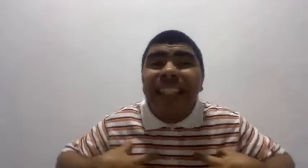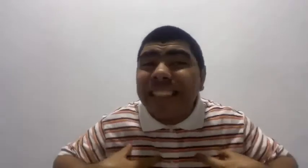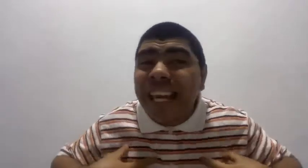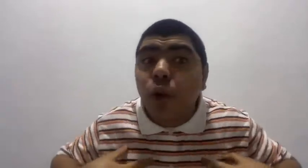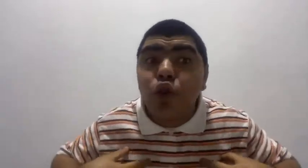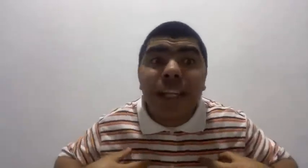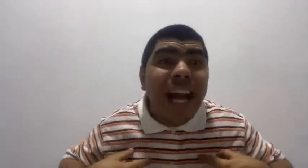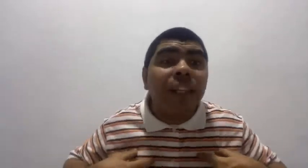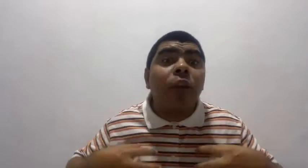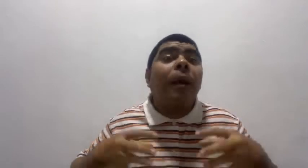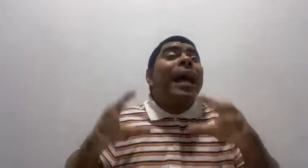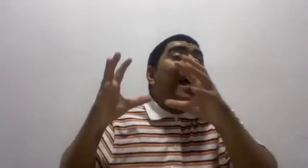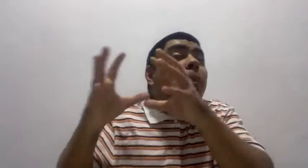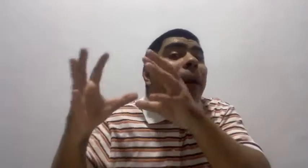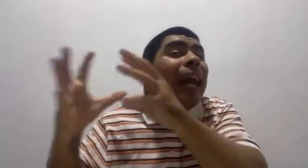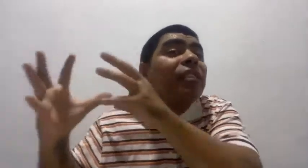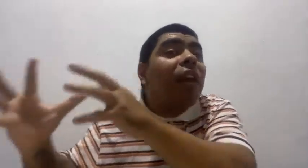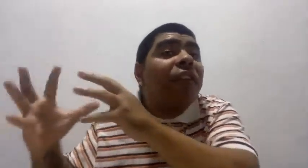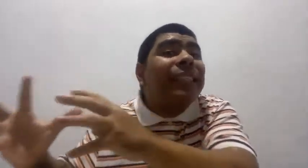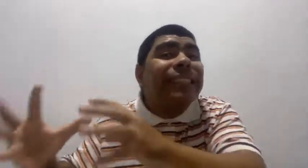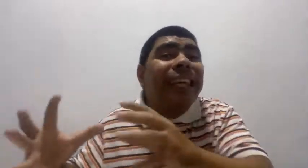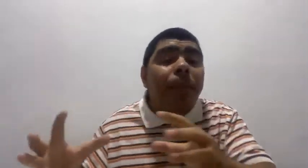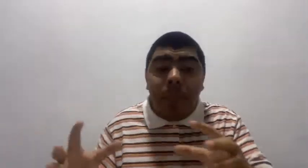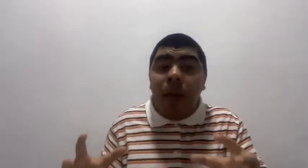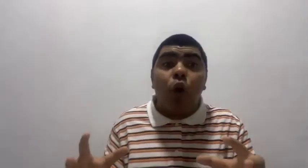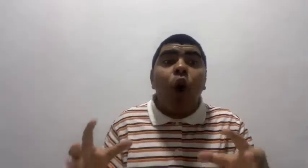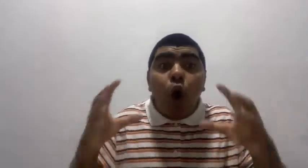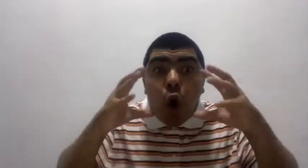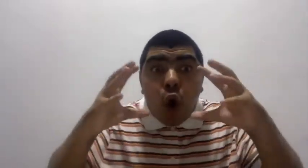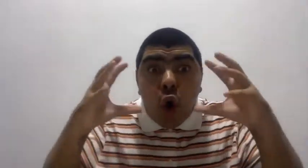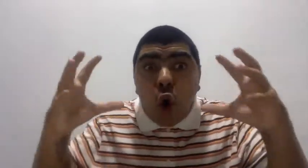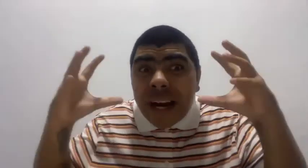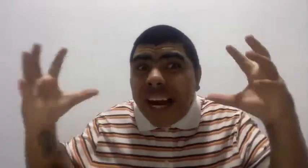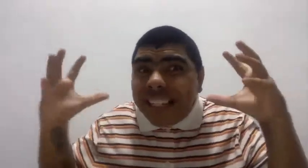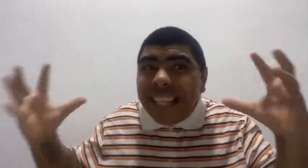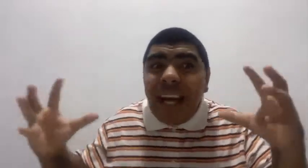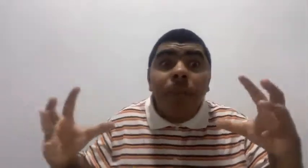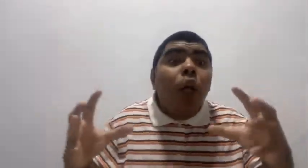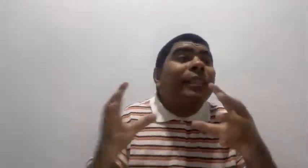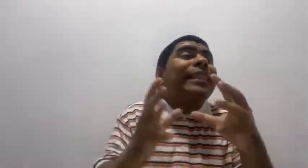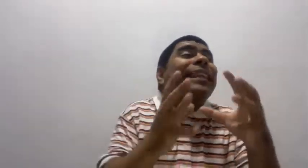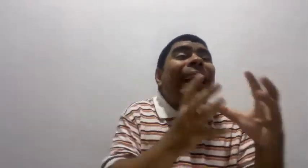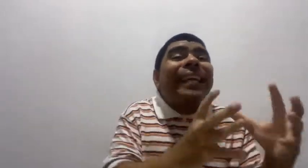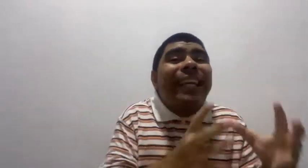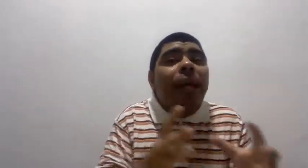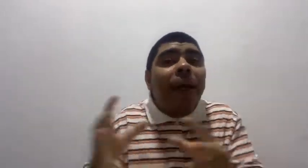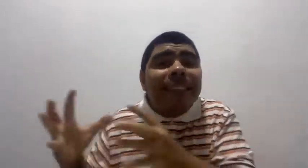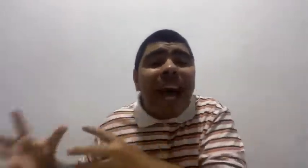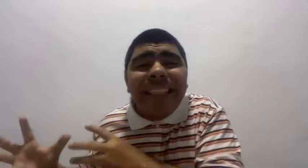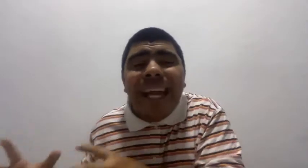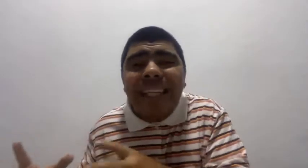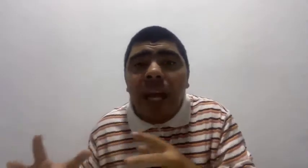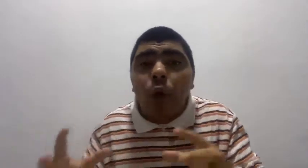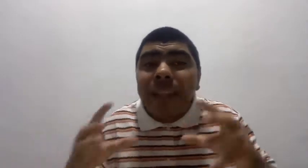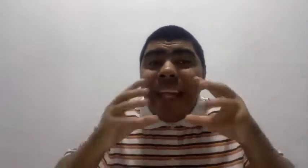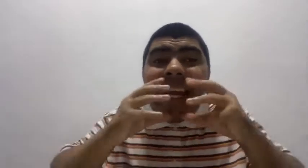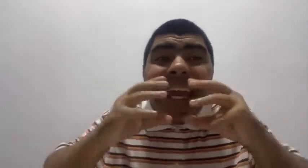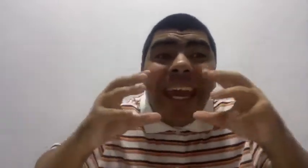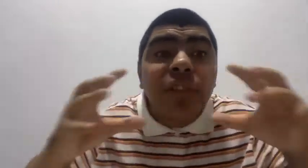examinarse y escudriñarse es pararse al frente del espejo o analizar. Desde que te levantas hasta que te acuestas, ¿qué es lo